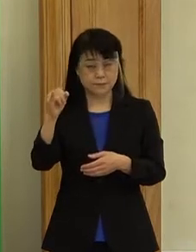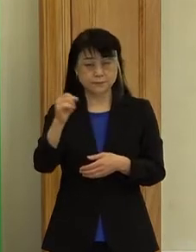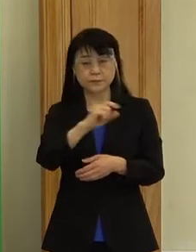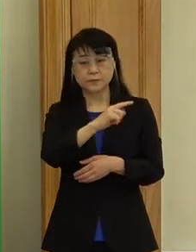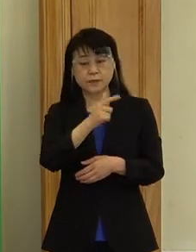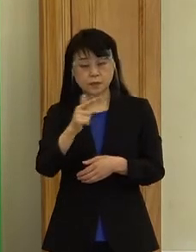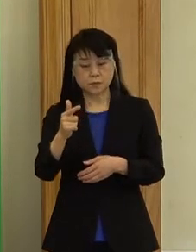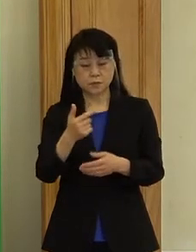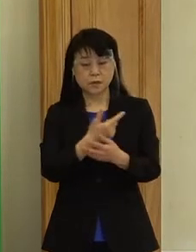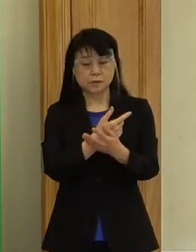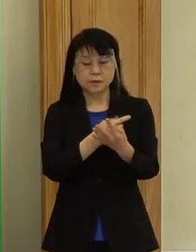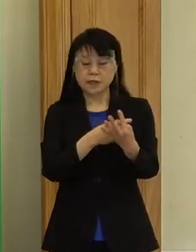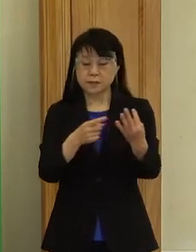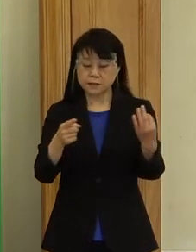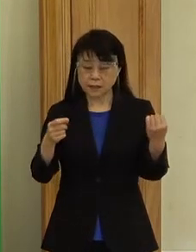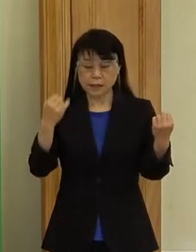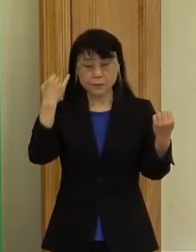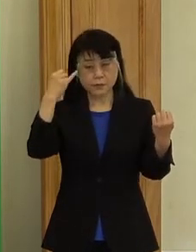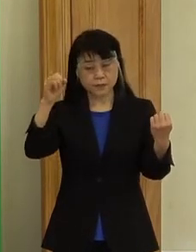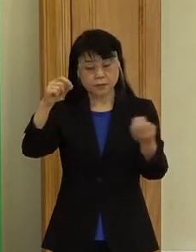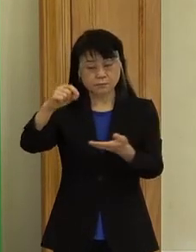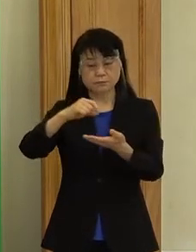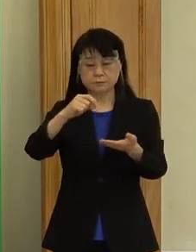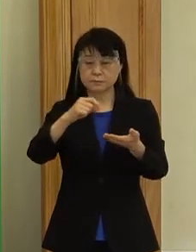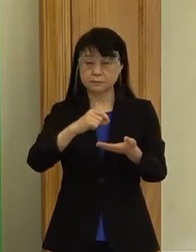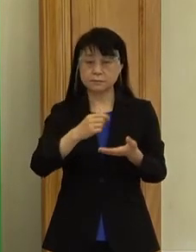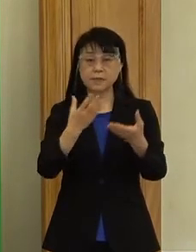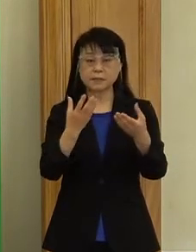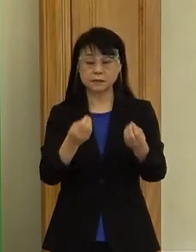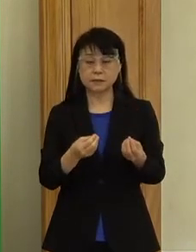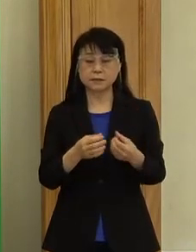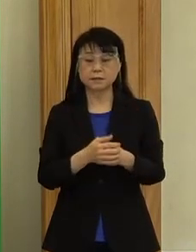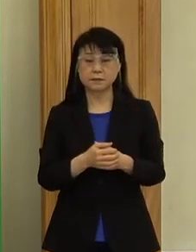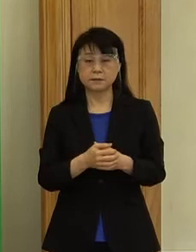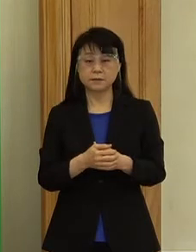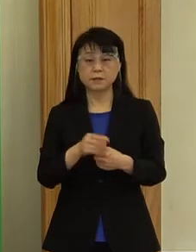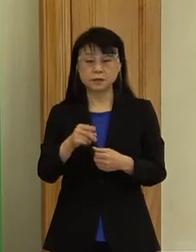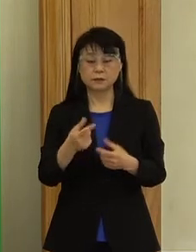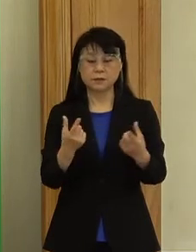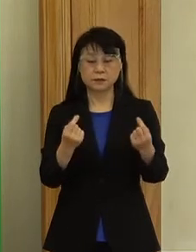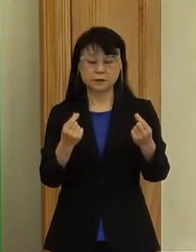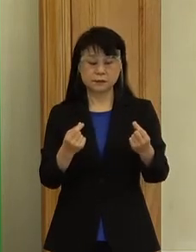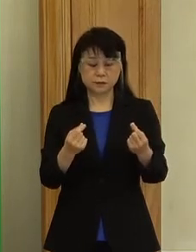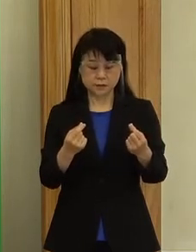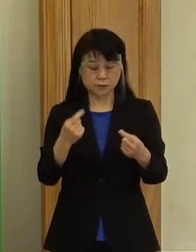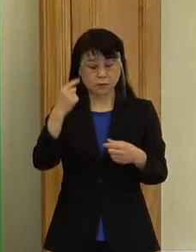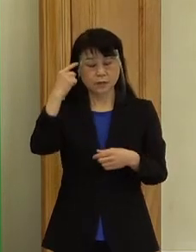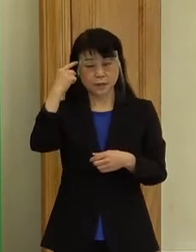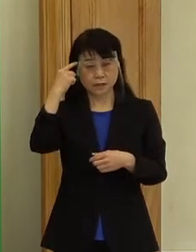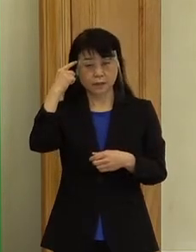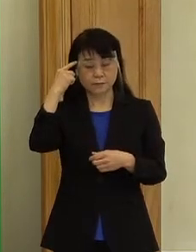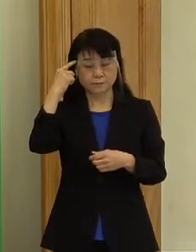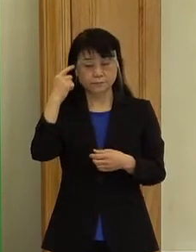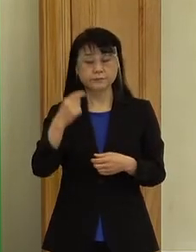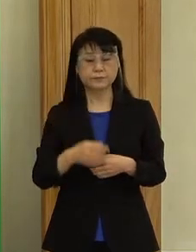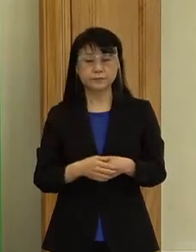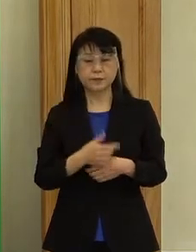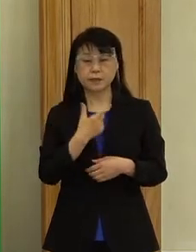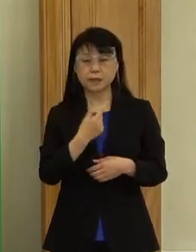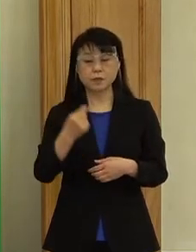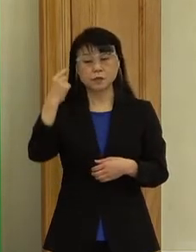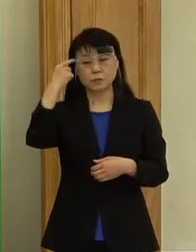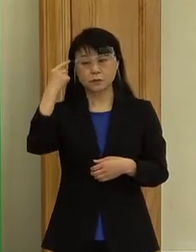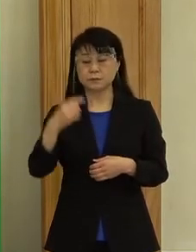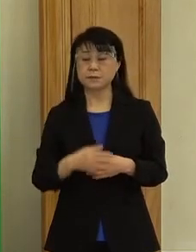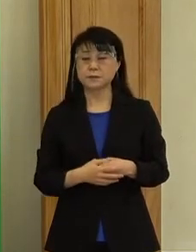数の方からそんなご意見が出ました。これはやっぱり重く受け止め尊重したいするべきだというふうに考えております